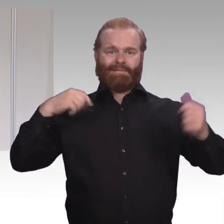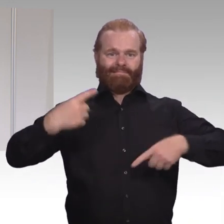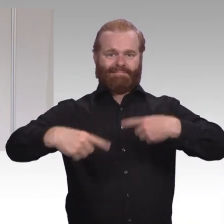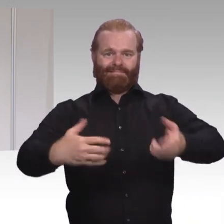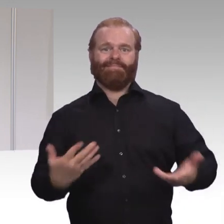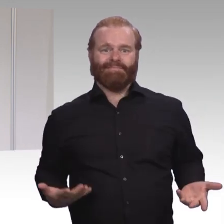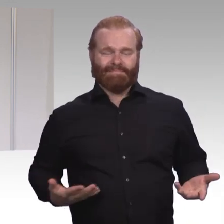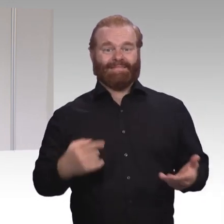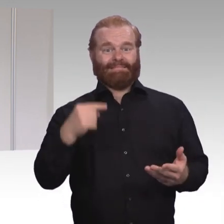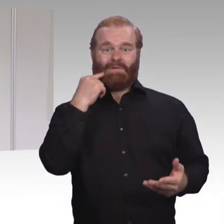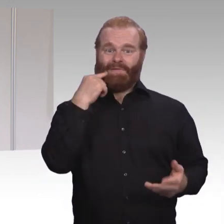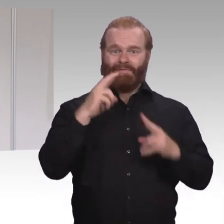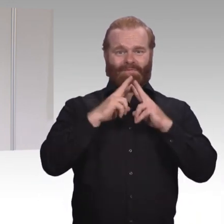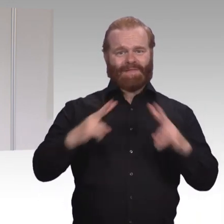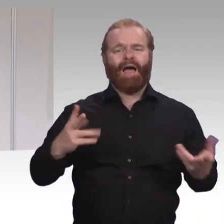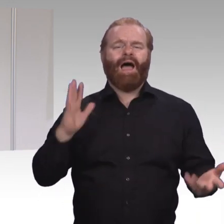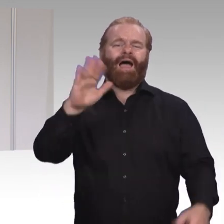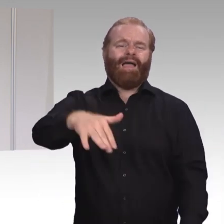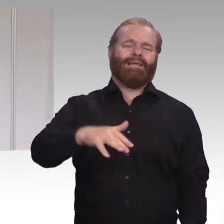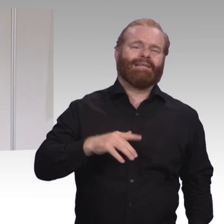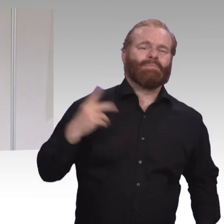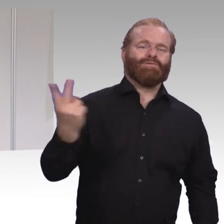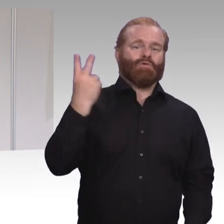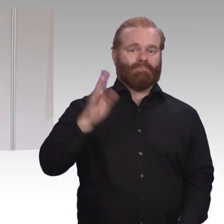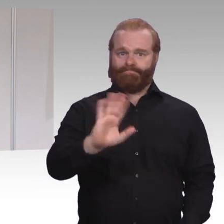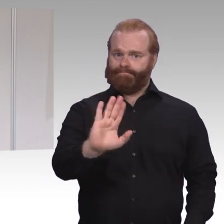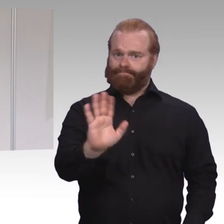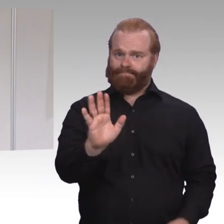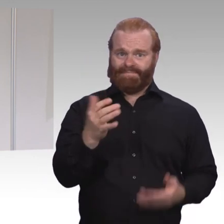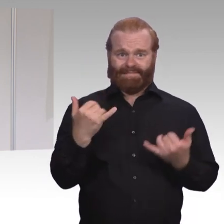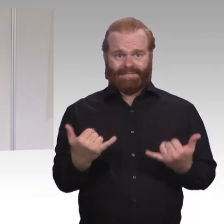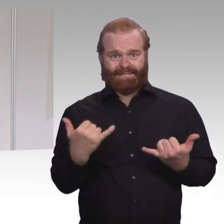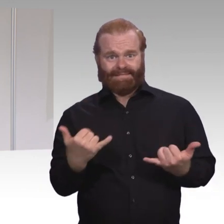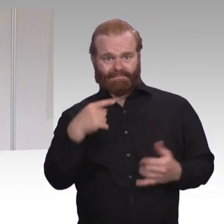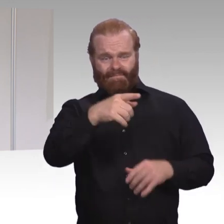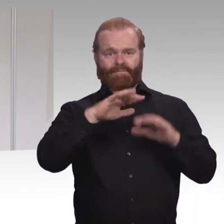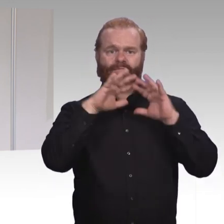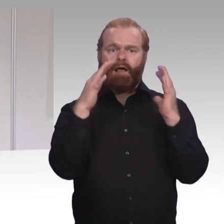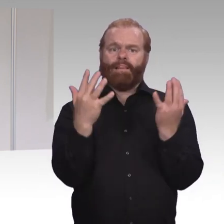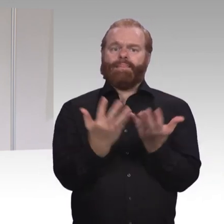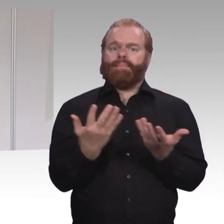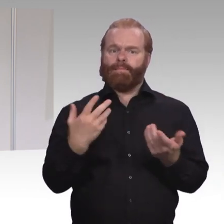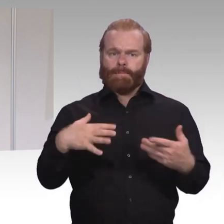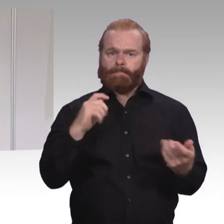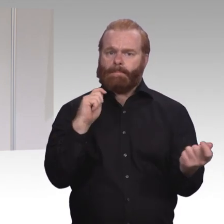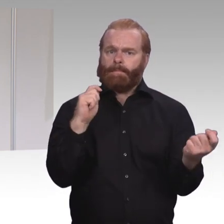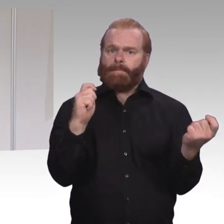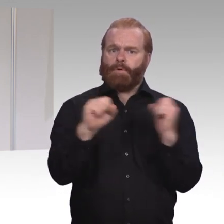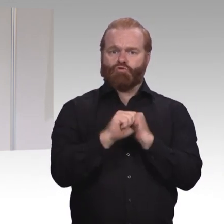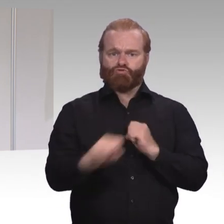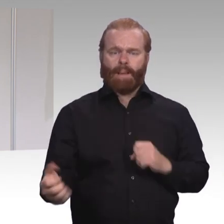Die aktuellen Entwicklungen in der Straße von Hormuz zeugen davon. Gerade in diesen Zeiten ist unsere